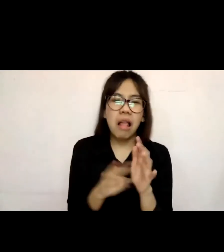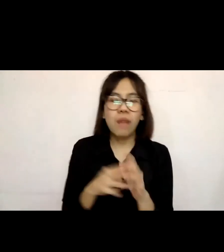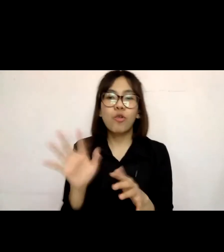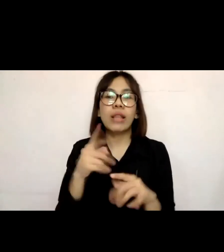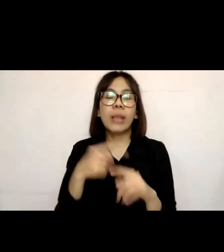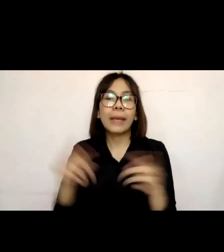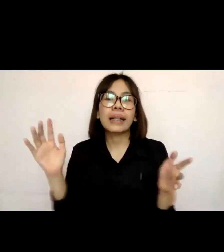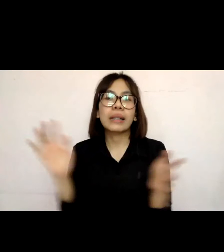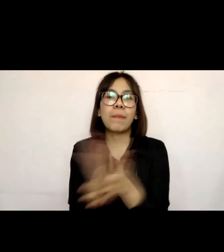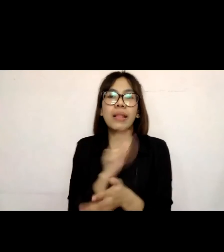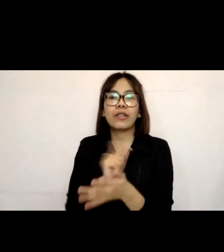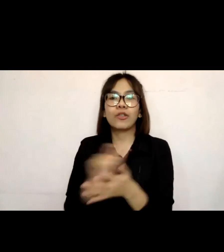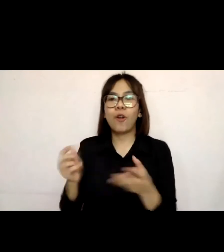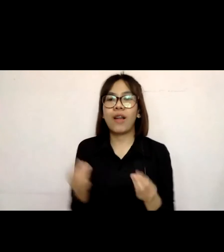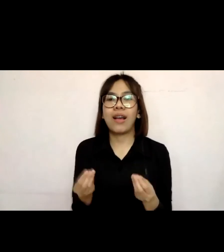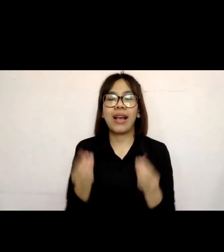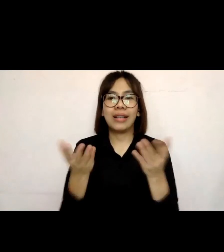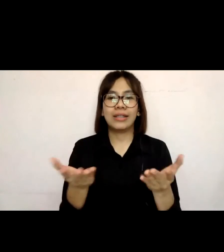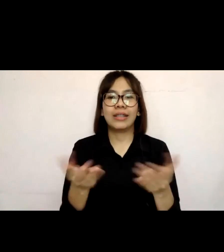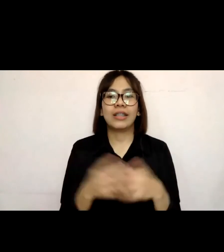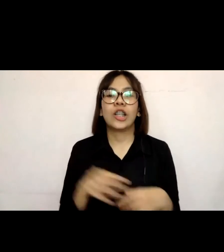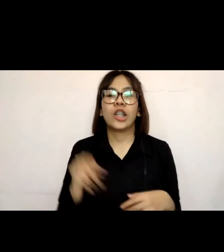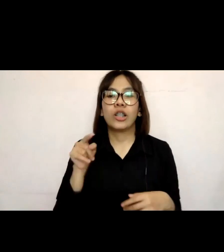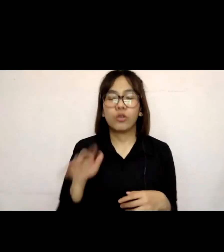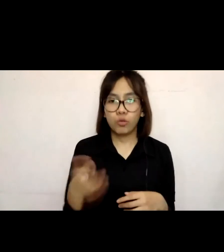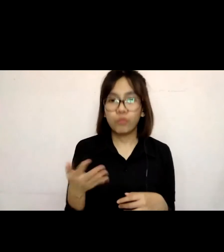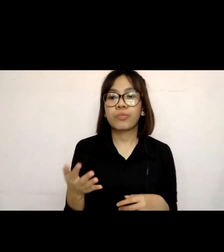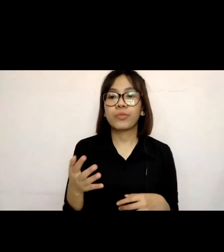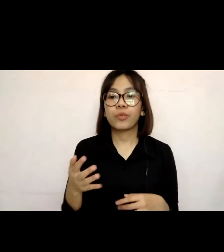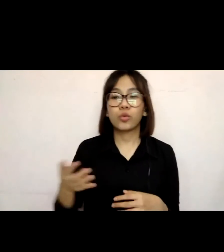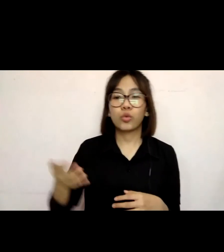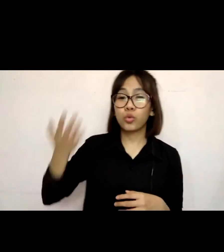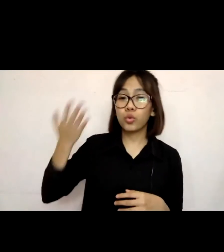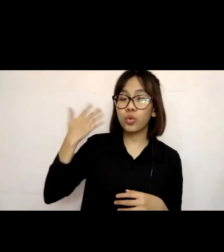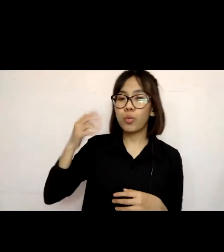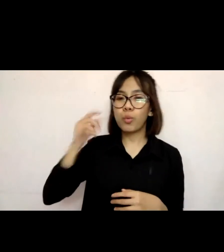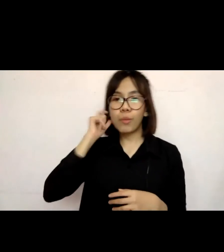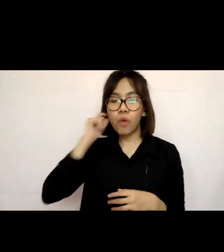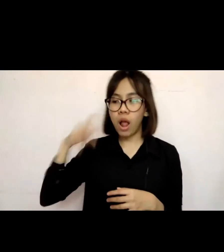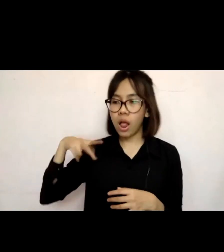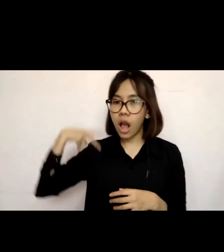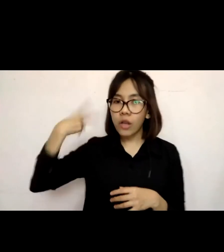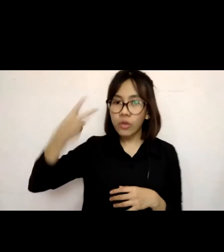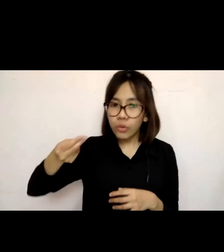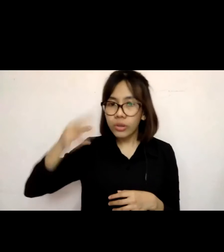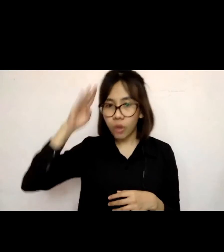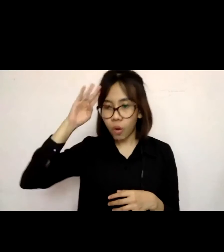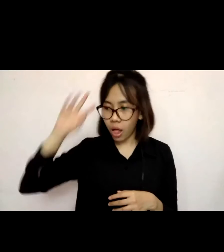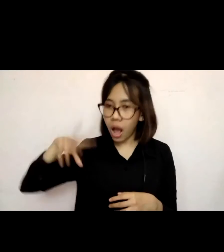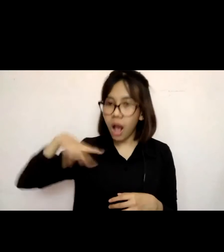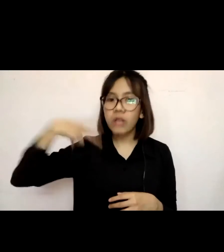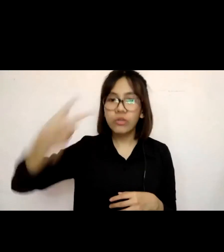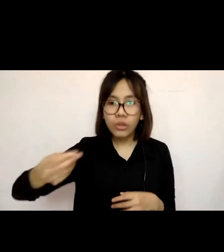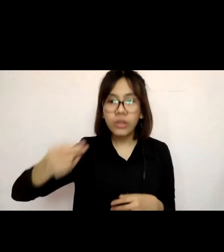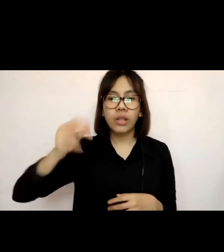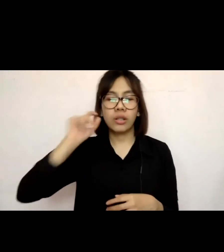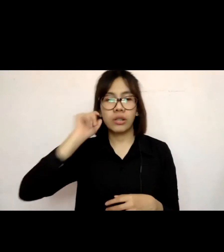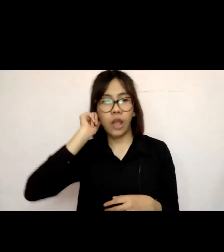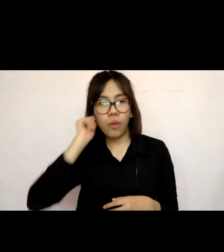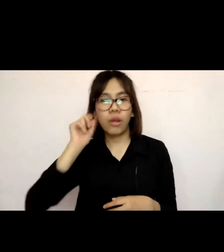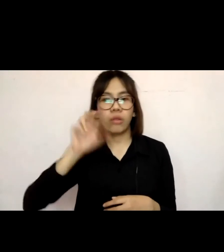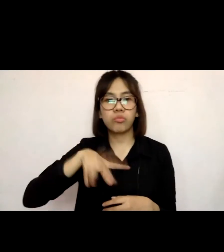ada kesempatan yang sama untuk laki-laki dan perempuan untuk menjadi kepala sekolah, wakil kepala sekolah, dan staf lainnya. Nah,